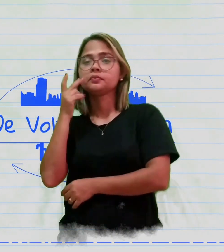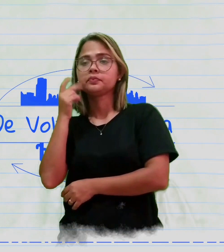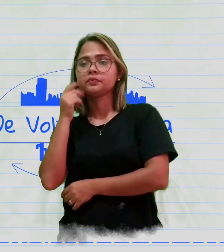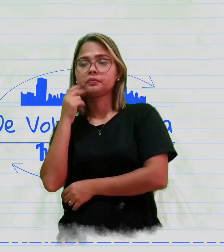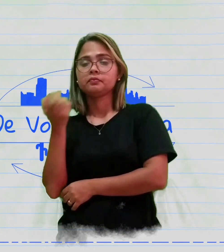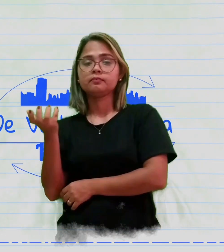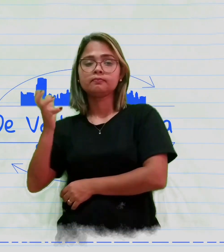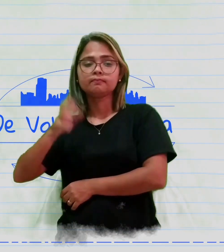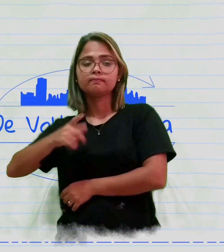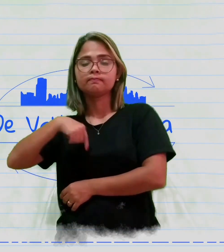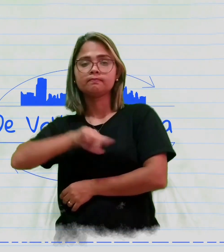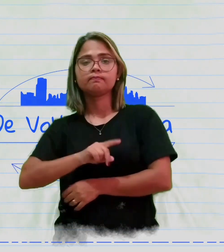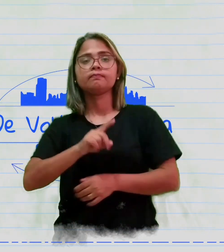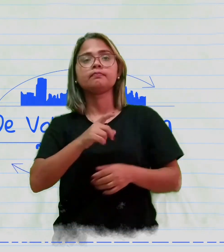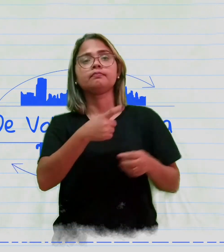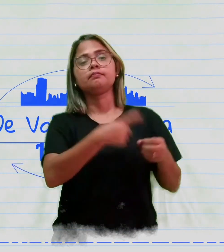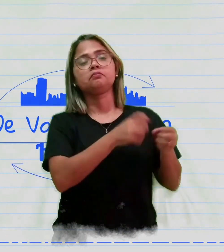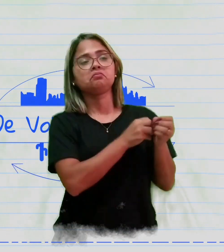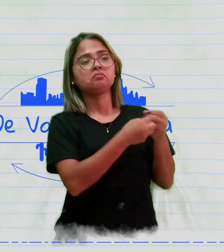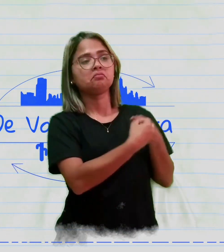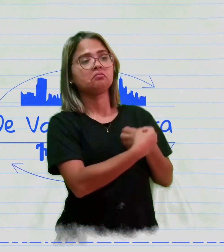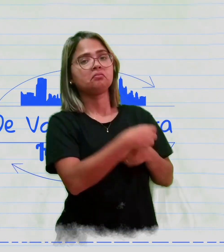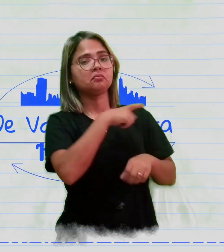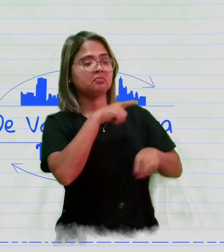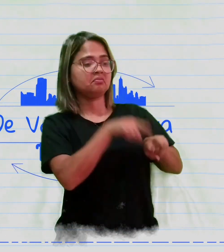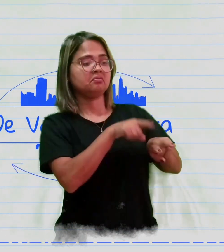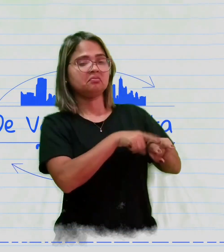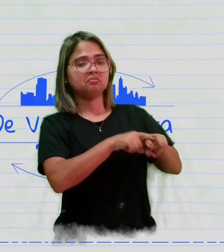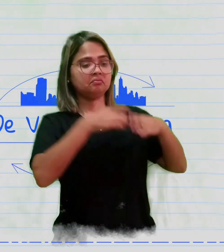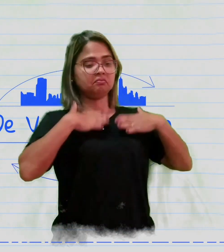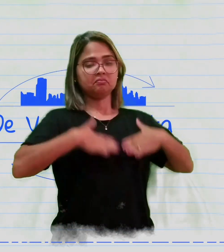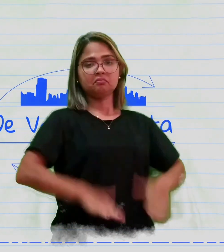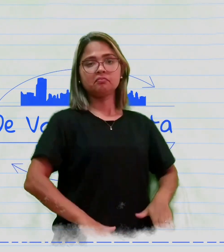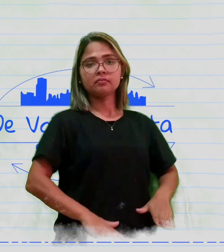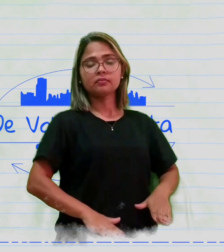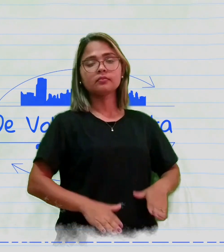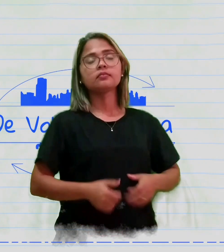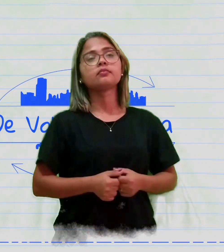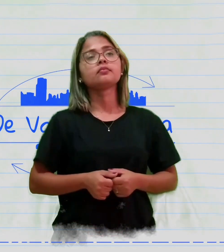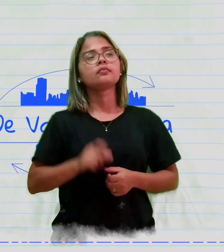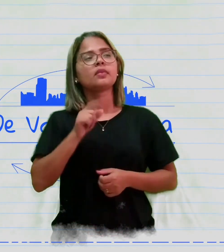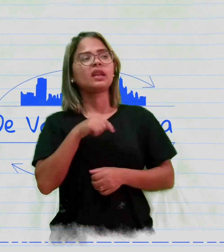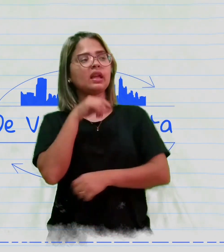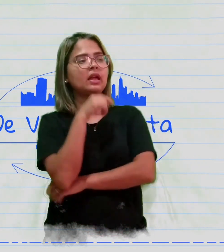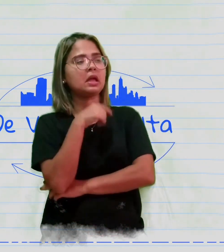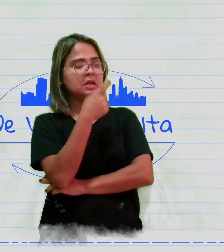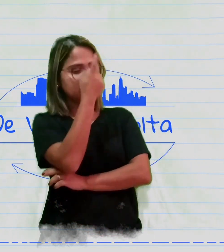na cabeça e no coração. A coitada começa... Ela começa chorando. Ela tá no primeiro episódio, tá chorando, a pobre, no quarto. Sabe? Triste com a vida.